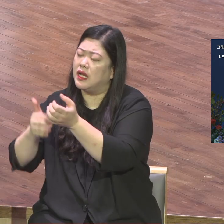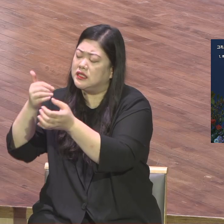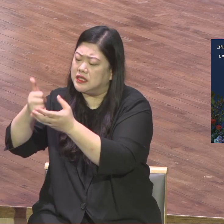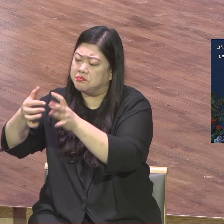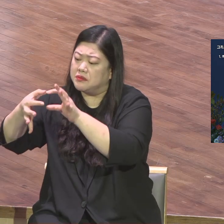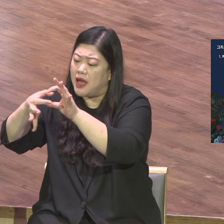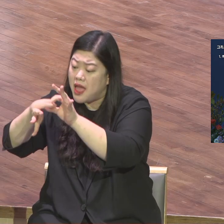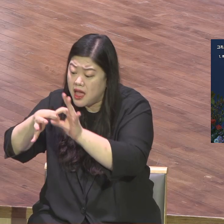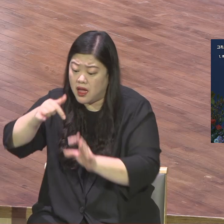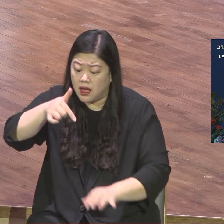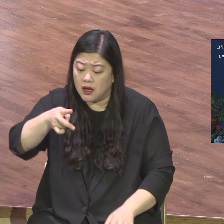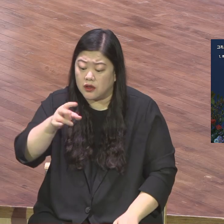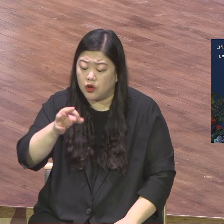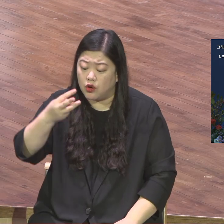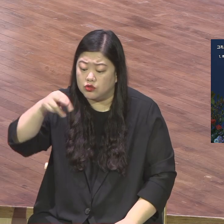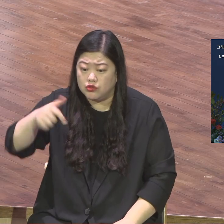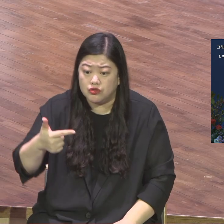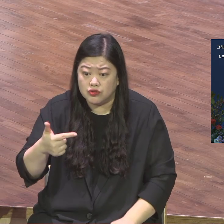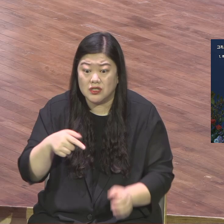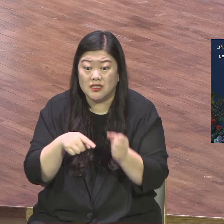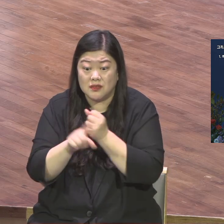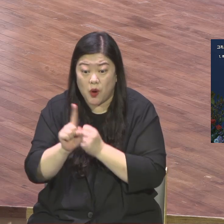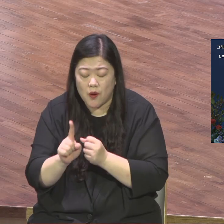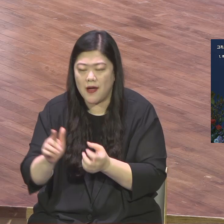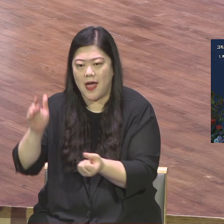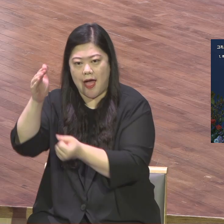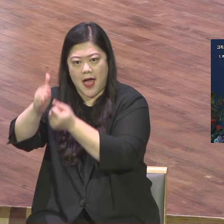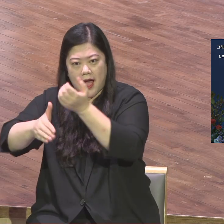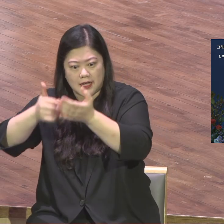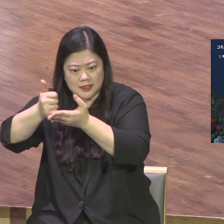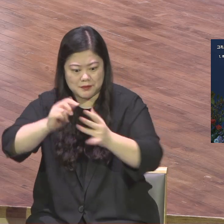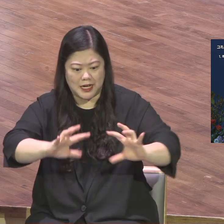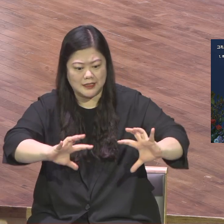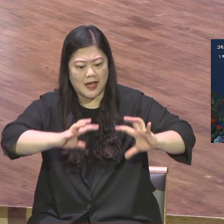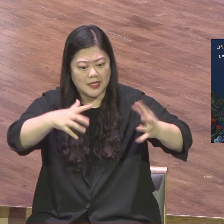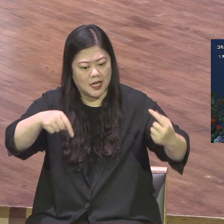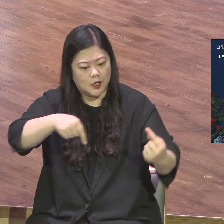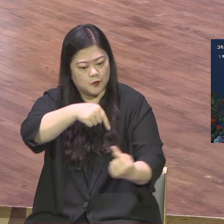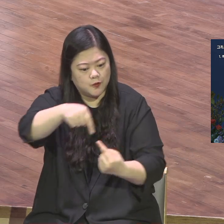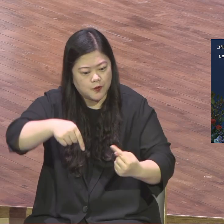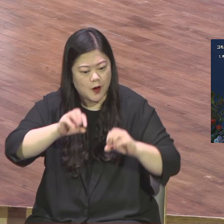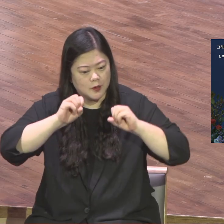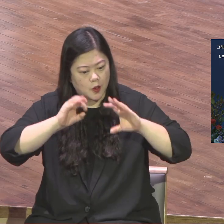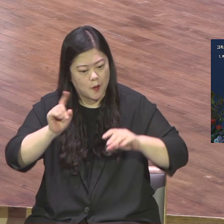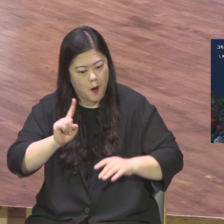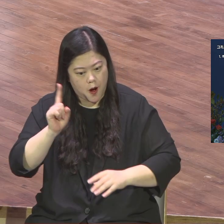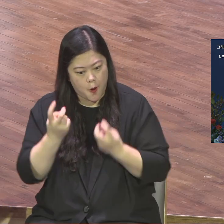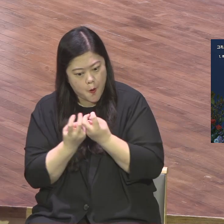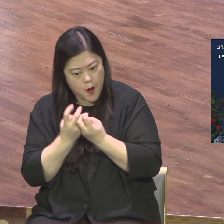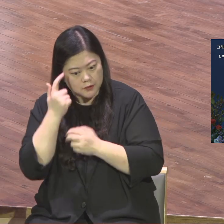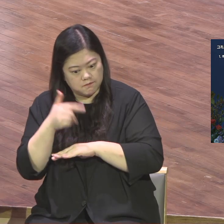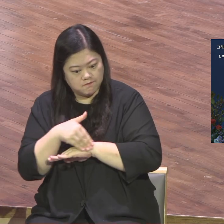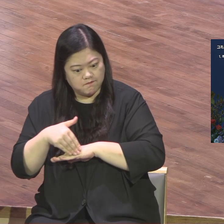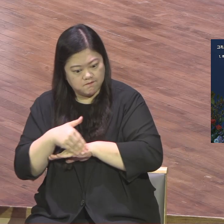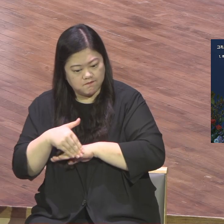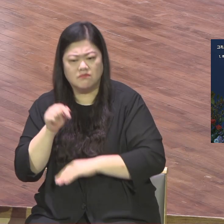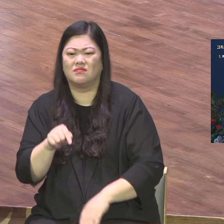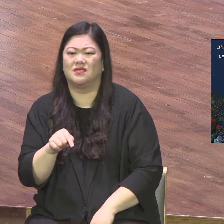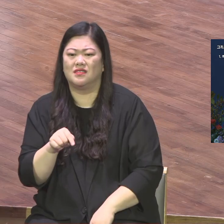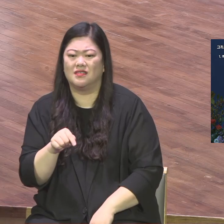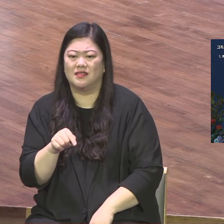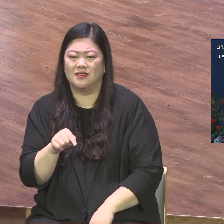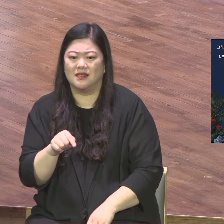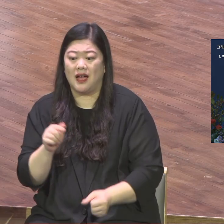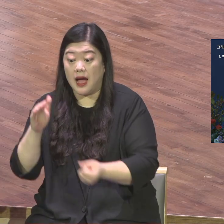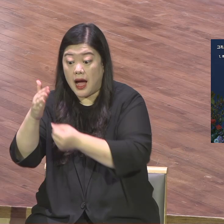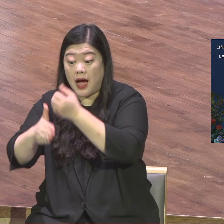구원 계획을 가지고 이 세상을 어떻게 움직여 나가시는지에 대해서 말하는 거예요. 하나님의 구원을 이루기 위해서 이